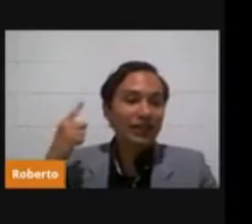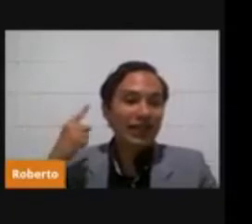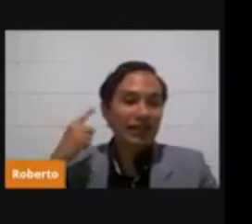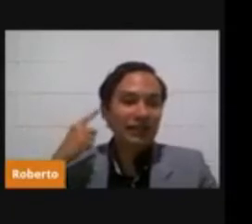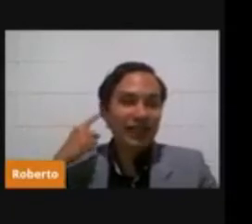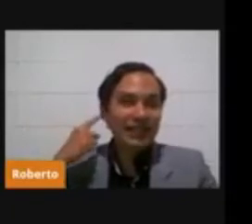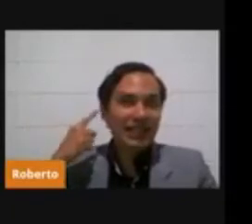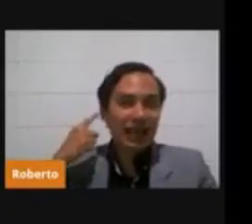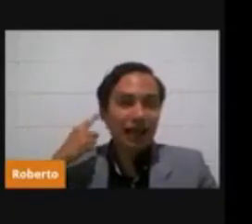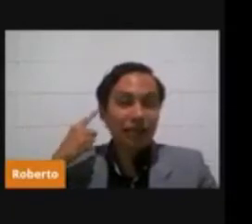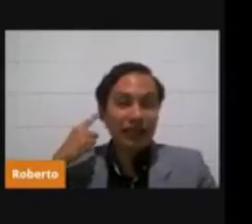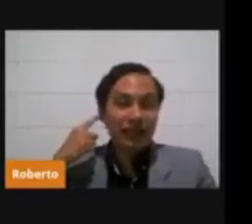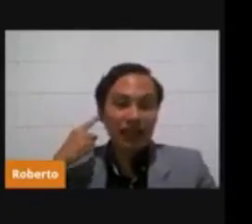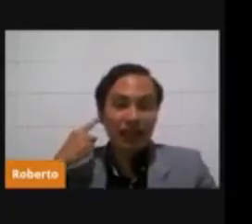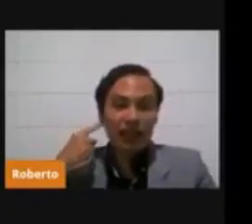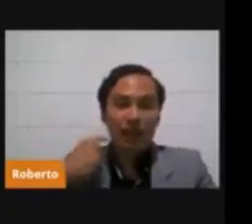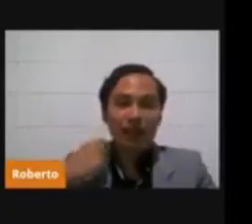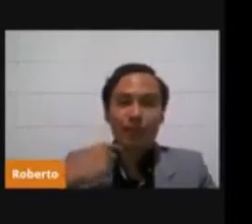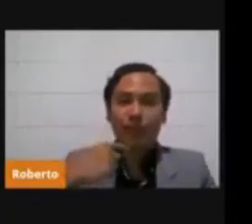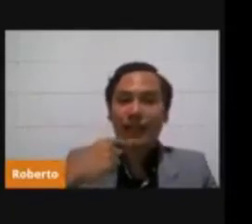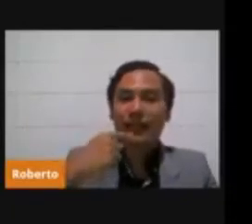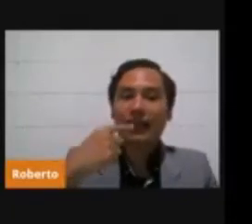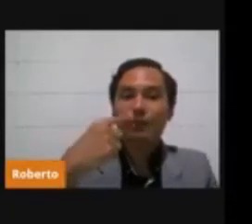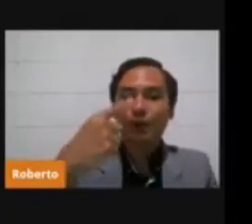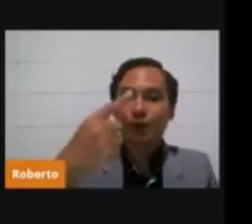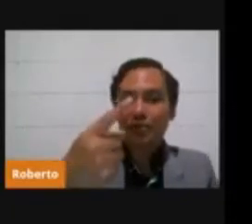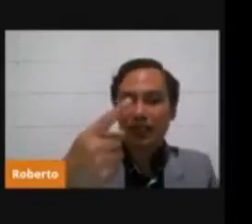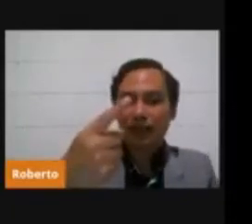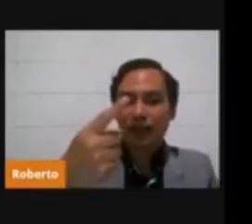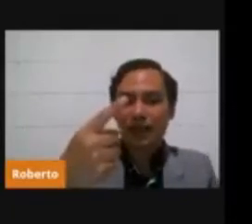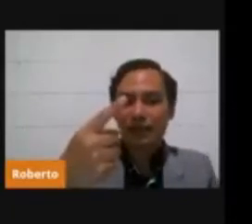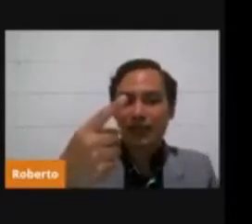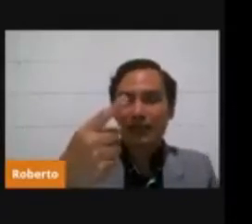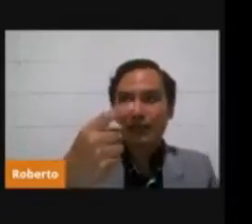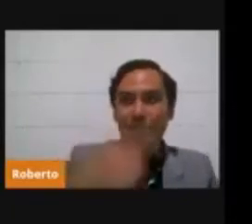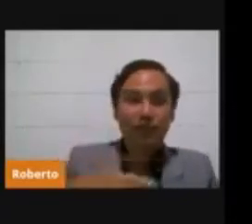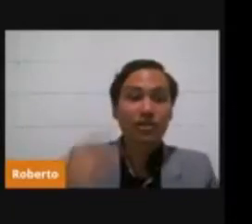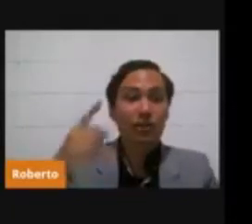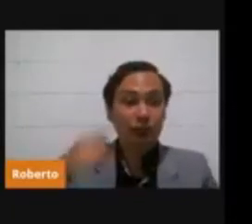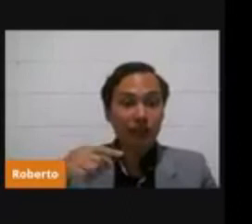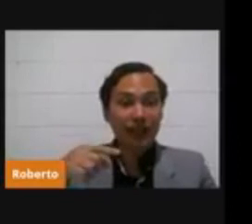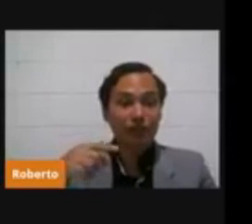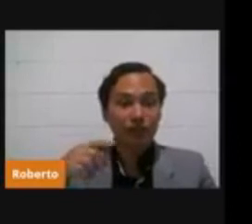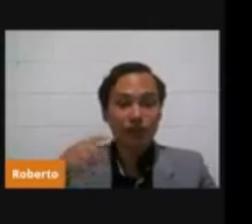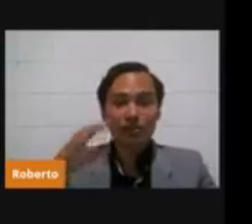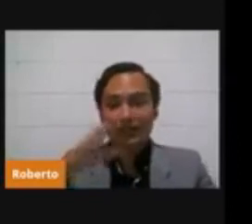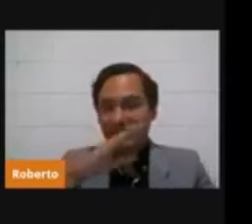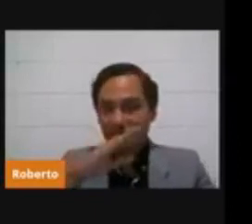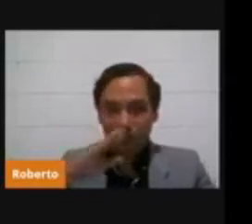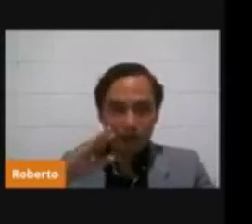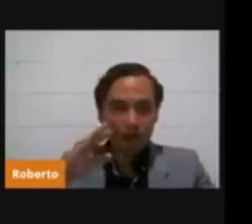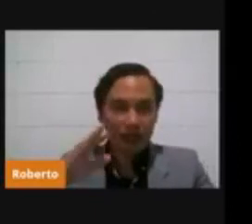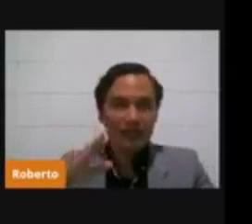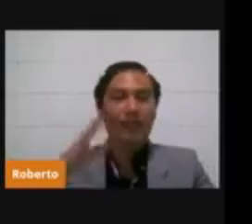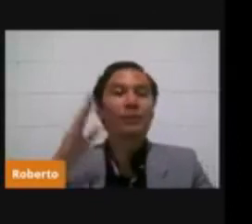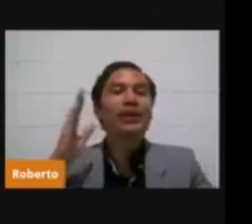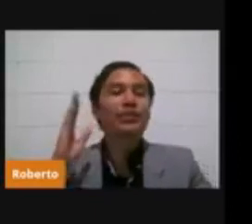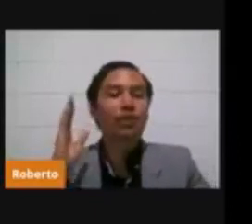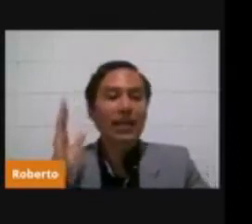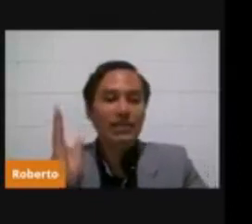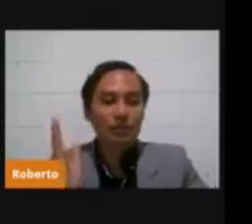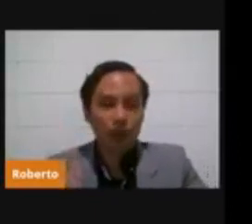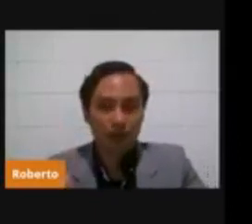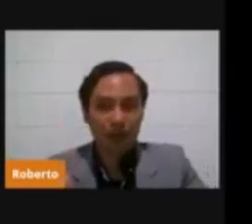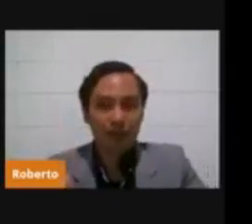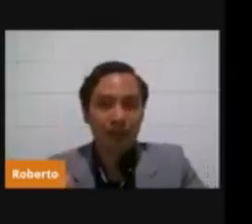no han tenido esa referencia auditiva para poder reproducir oralmente. Entonces, por lo tanto, solo el término apropiado es